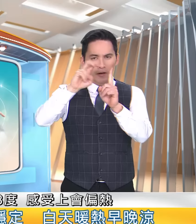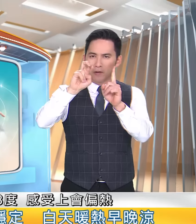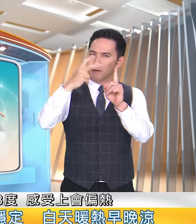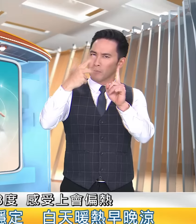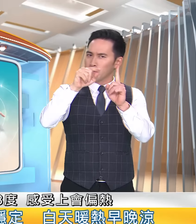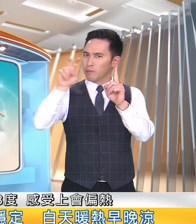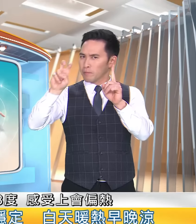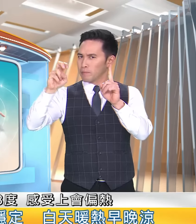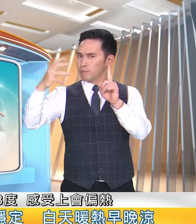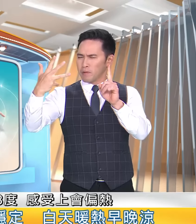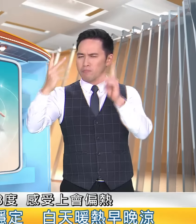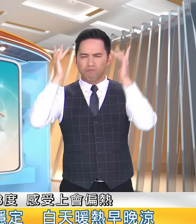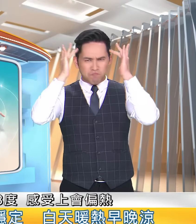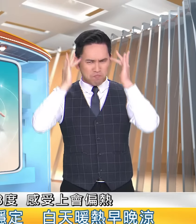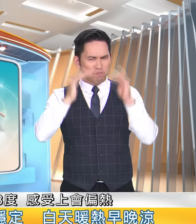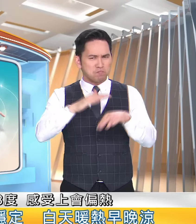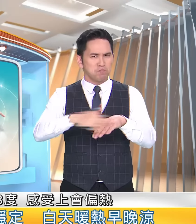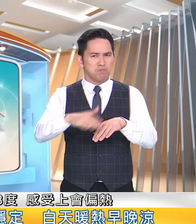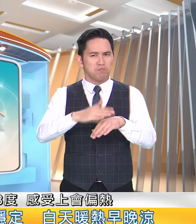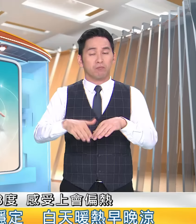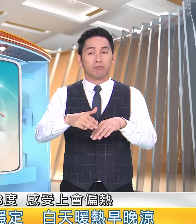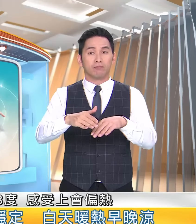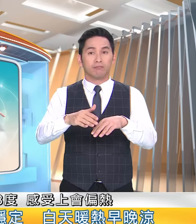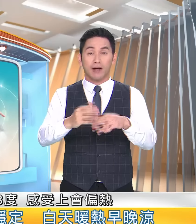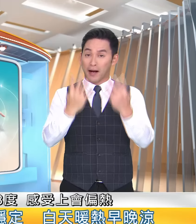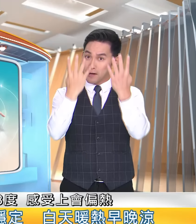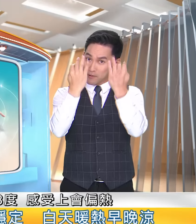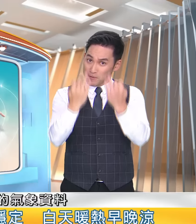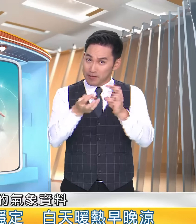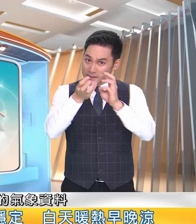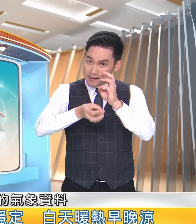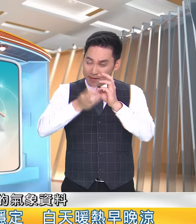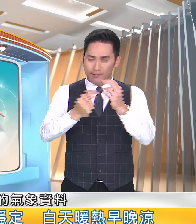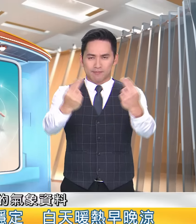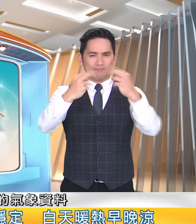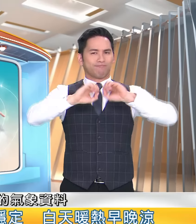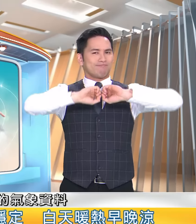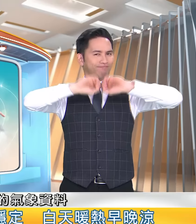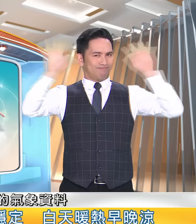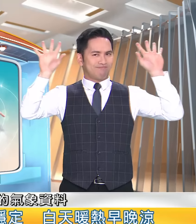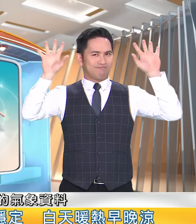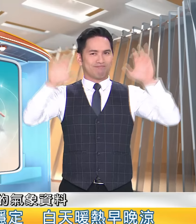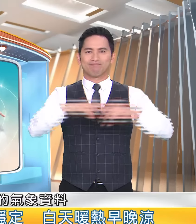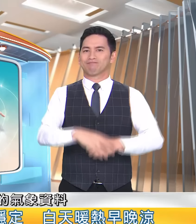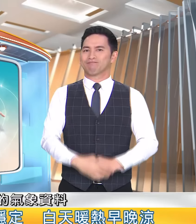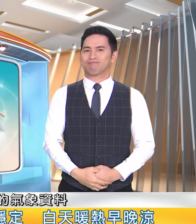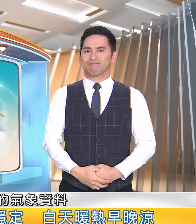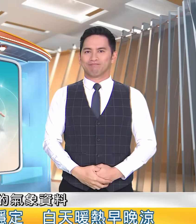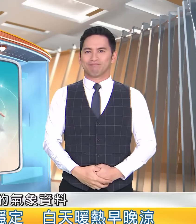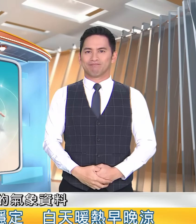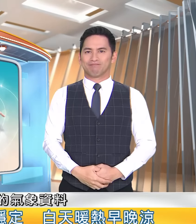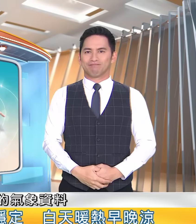26到28度，感受上会偏热。接着就提供您各地的气象资料。